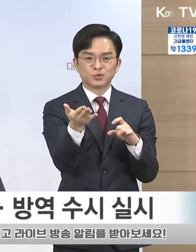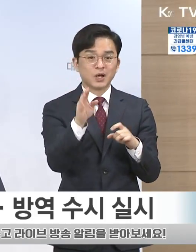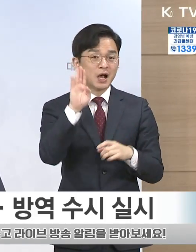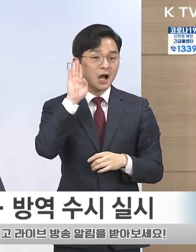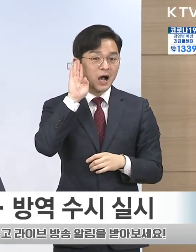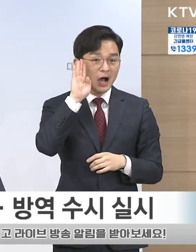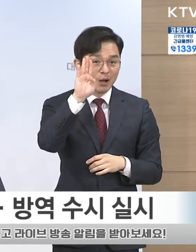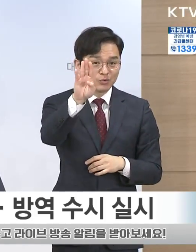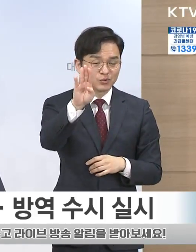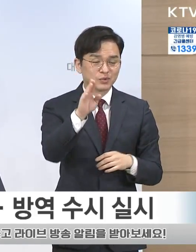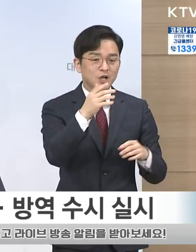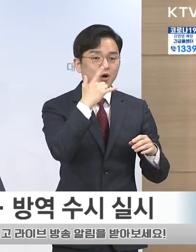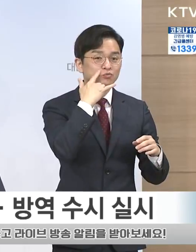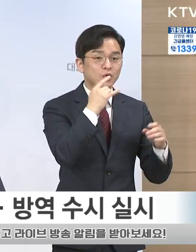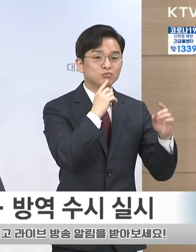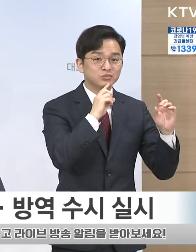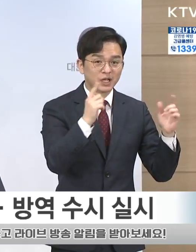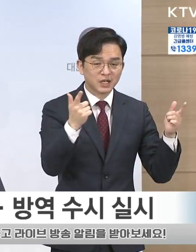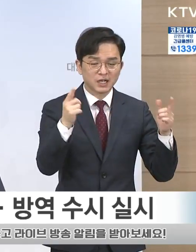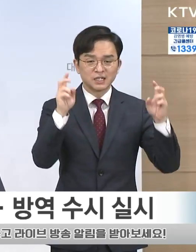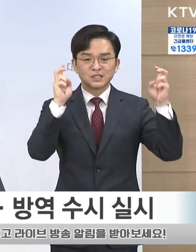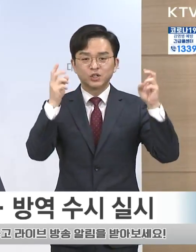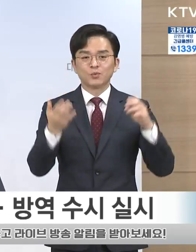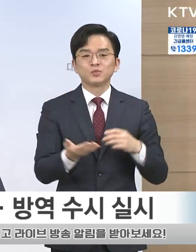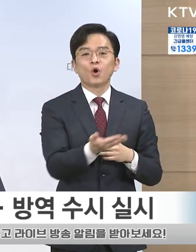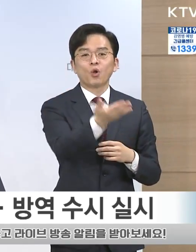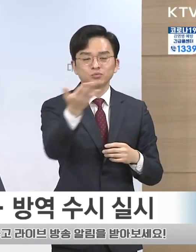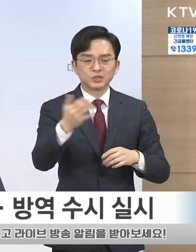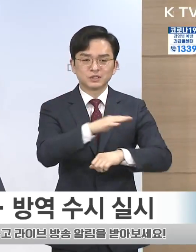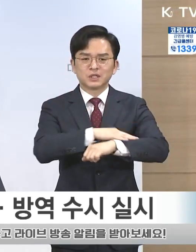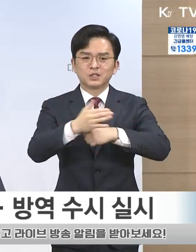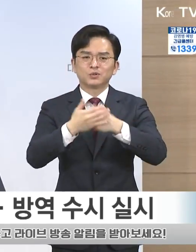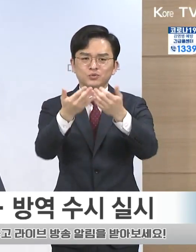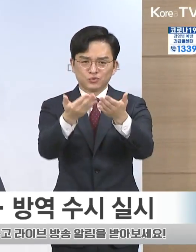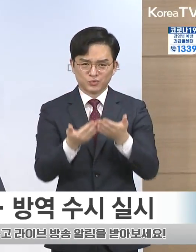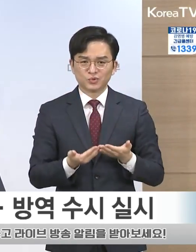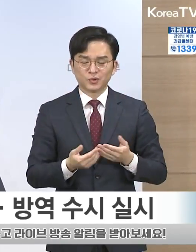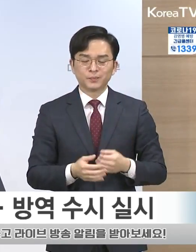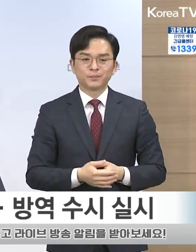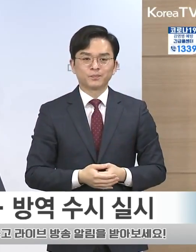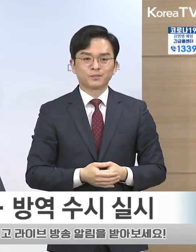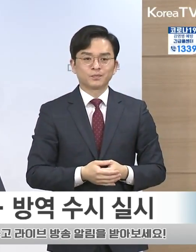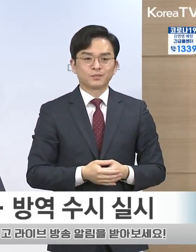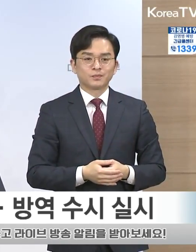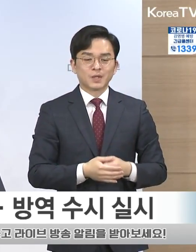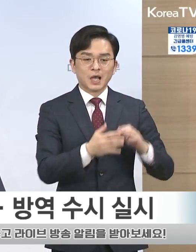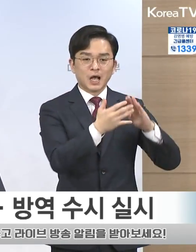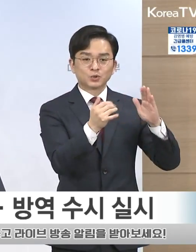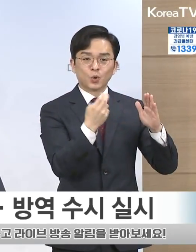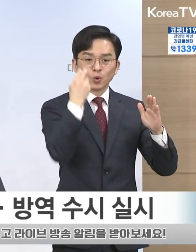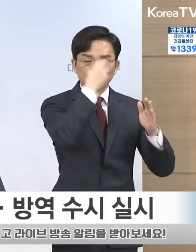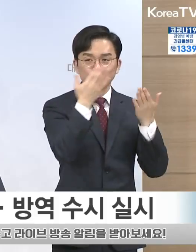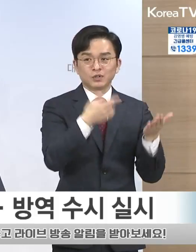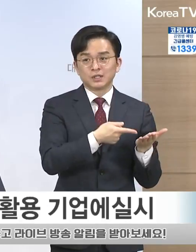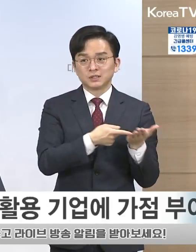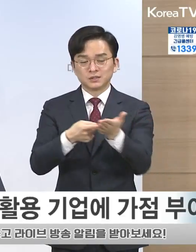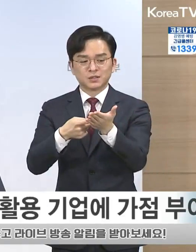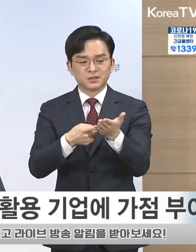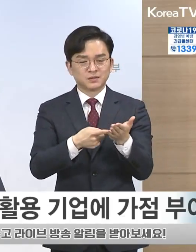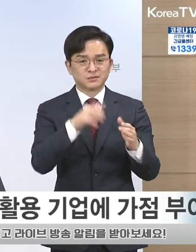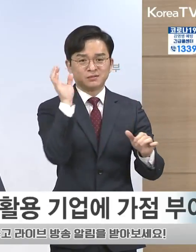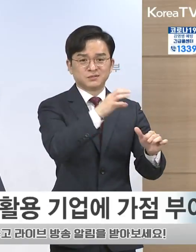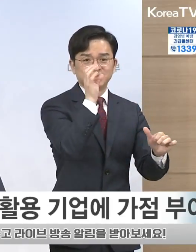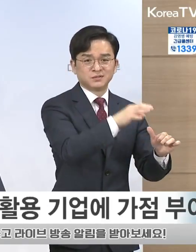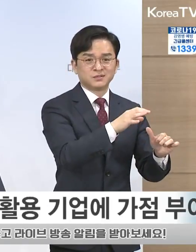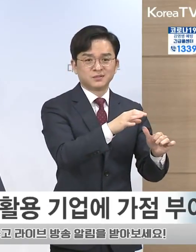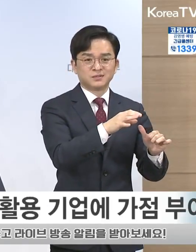동참을 유도하겠습니다. 직장 내 문화나 눈치 보기로 인해 돌봄 휴가나 유연근무를 못 쓰는